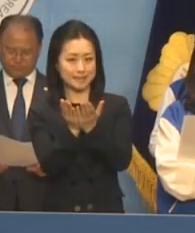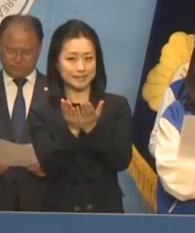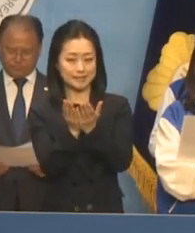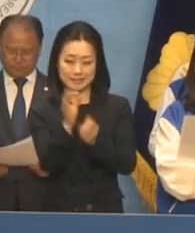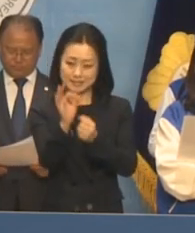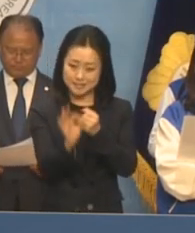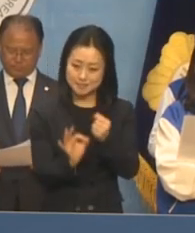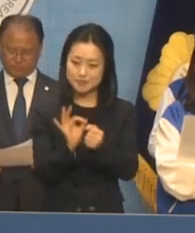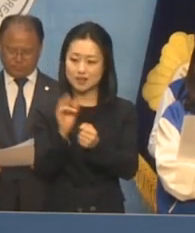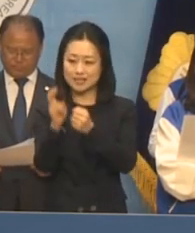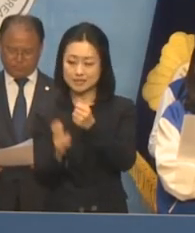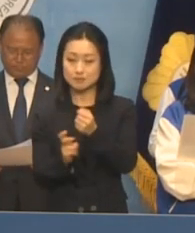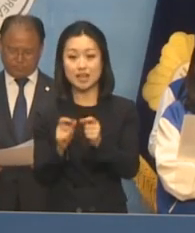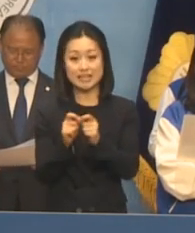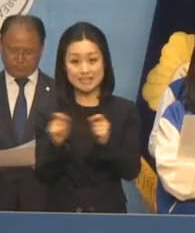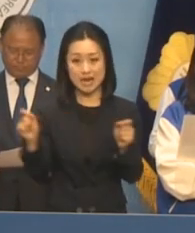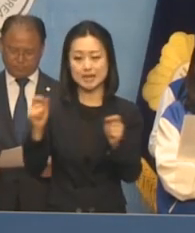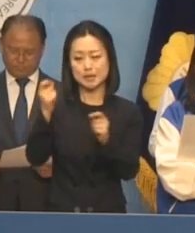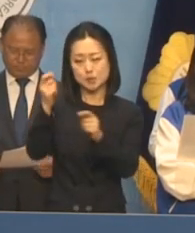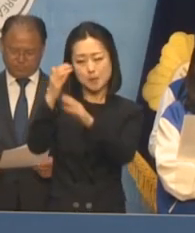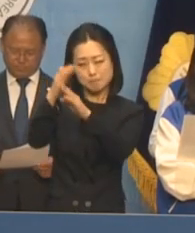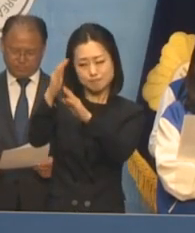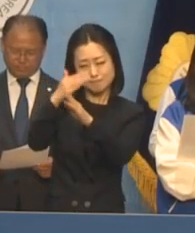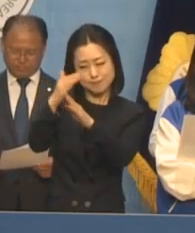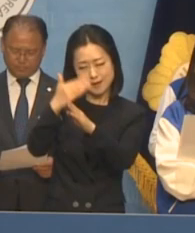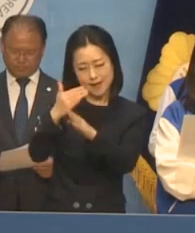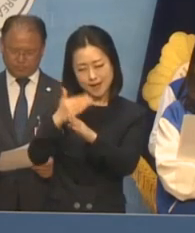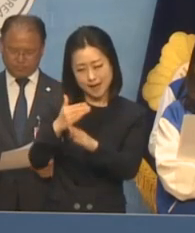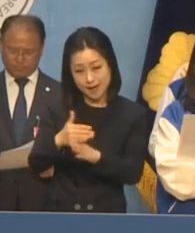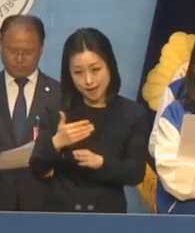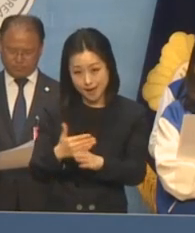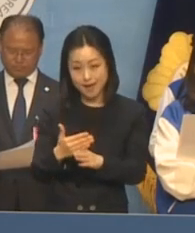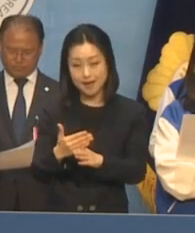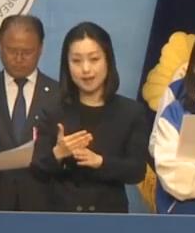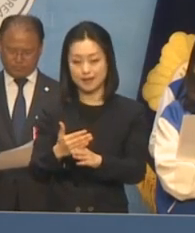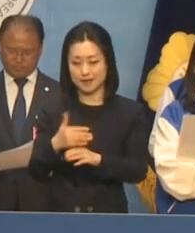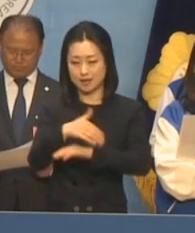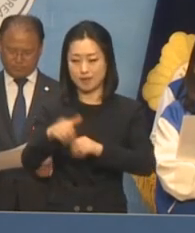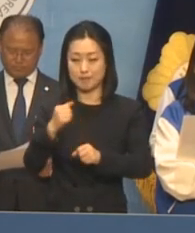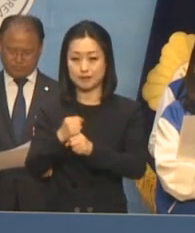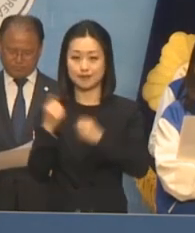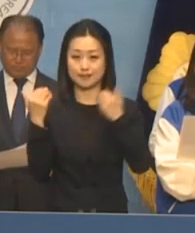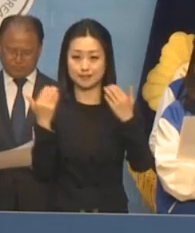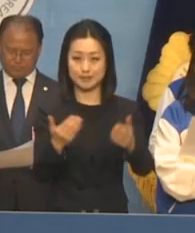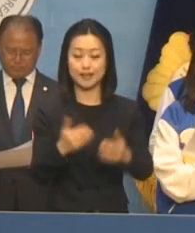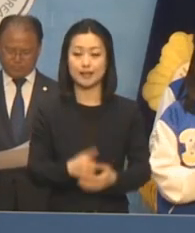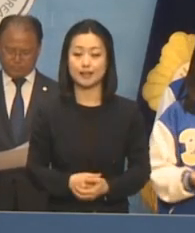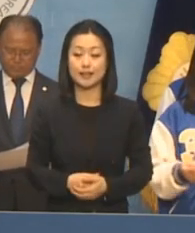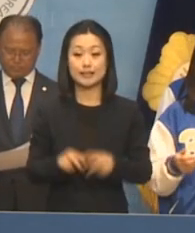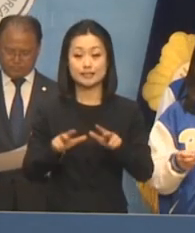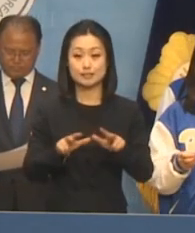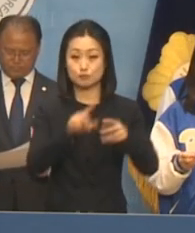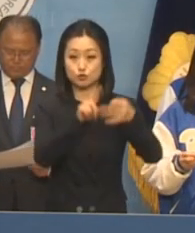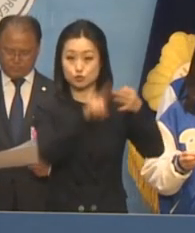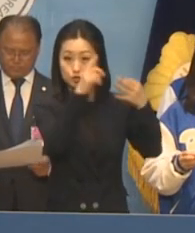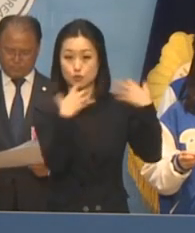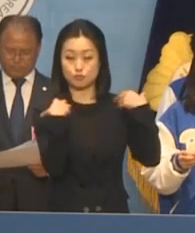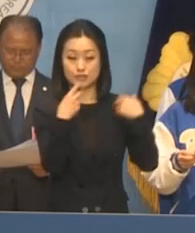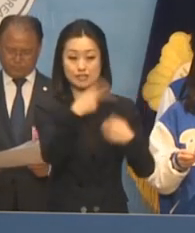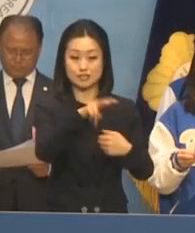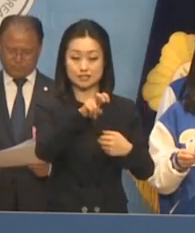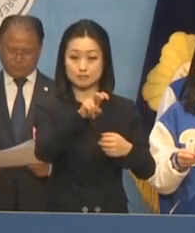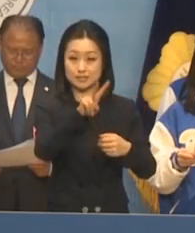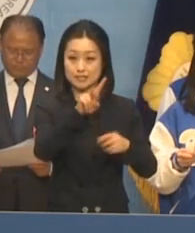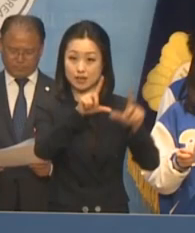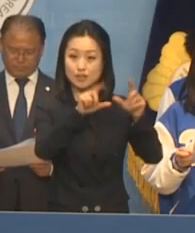684.torrent 장기 분할 상황 프로그램을 즉각 도입하도록 하겠습니다 현 정부가 2022년